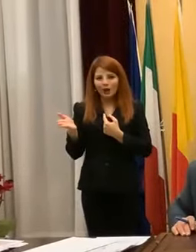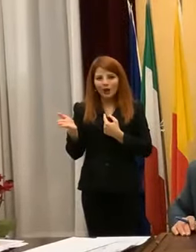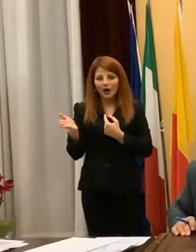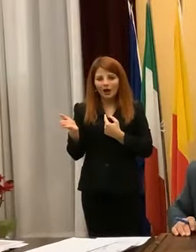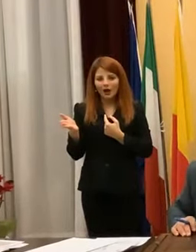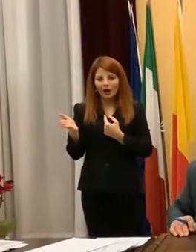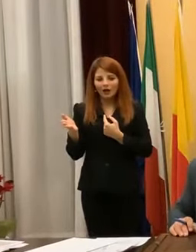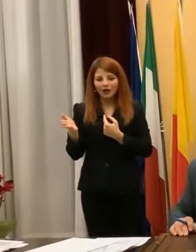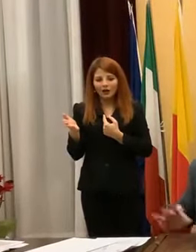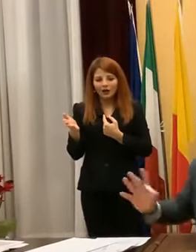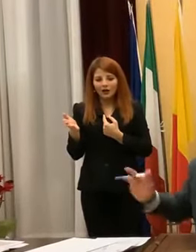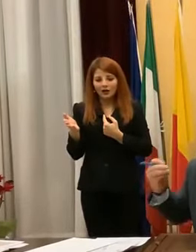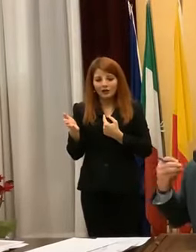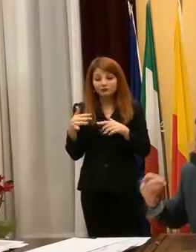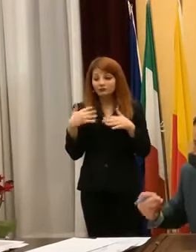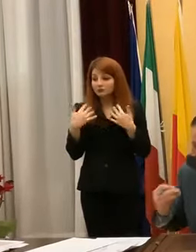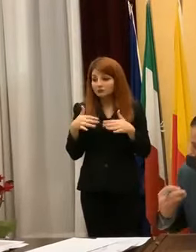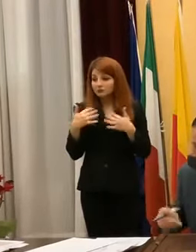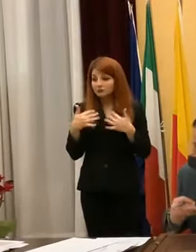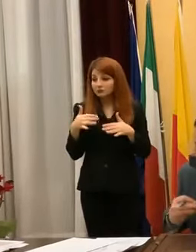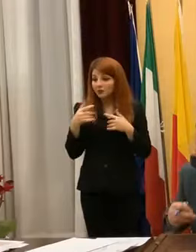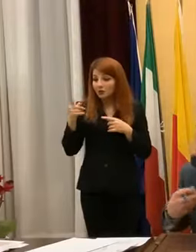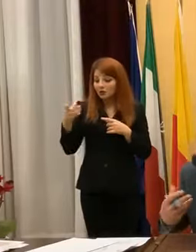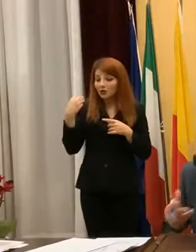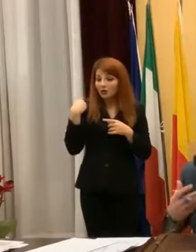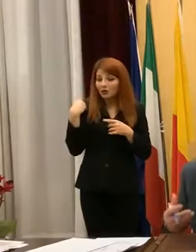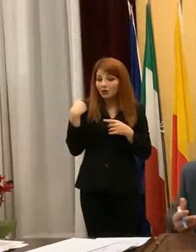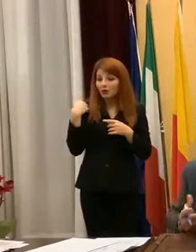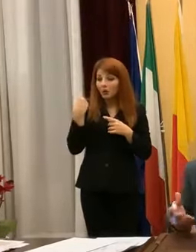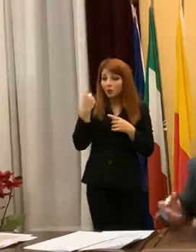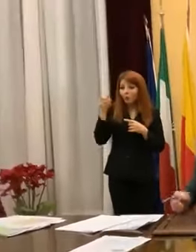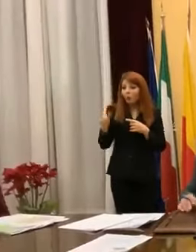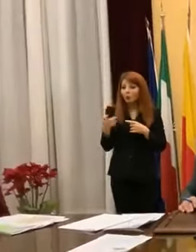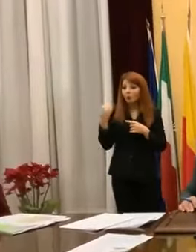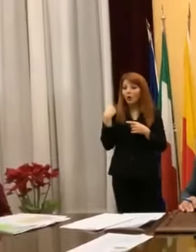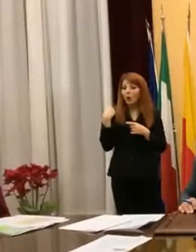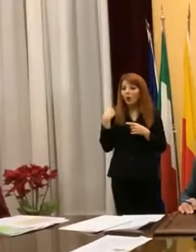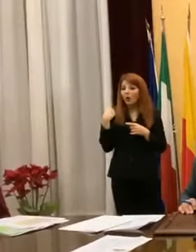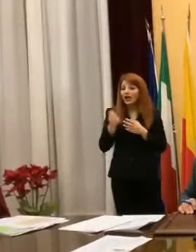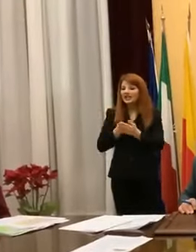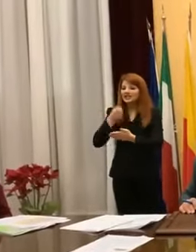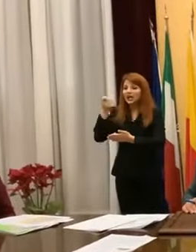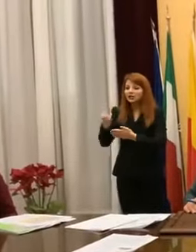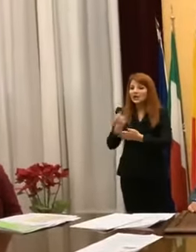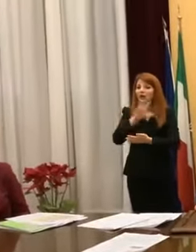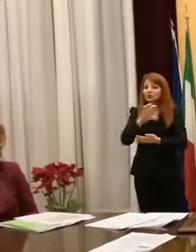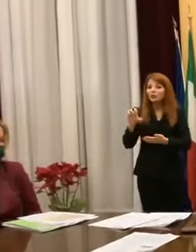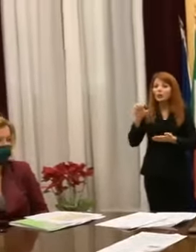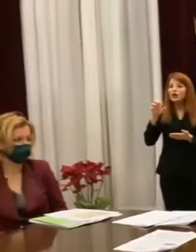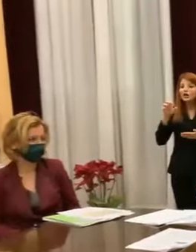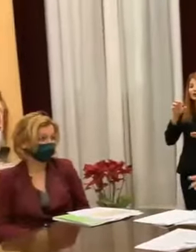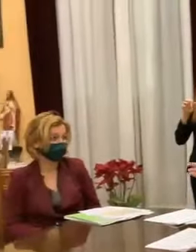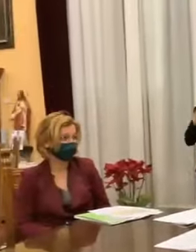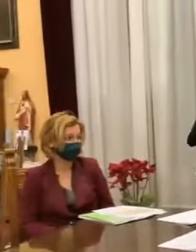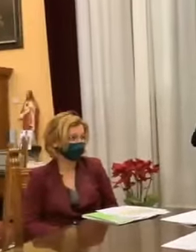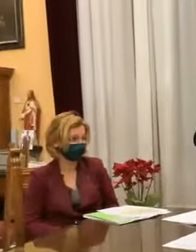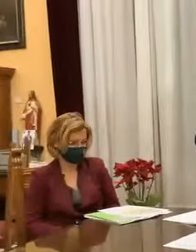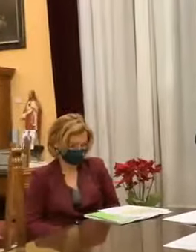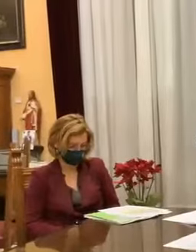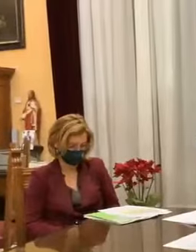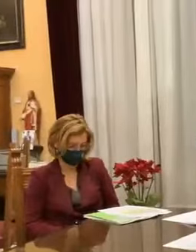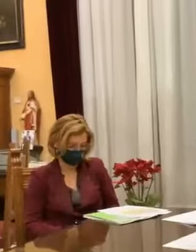pensate, 500.000 euro mi ha chiesto di risarcimento, qua dovrò fare una colletta, altro che una colletta dovremo